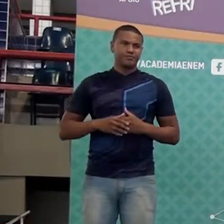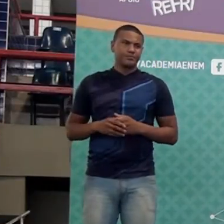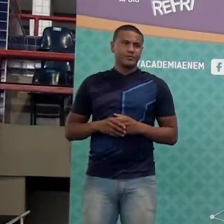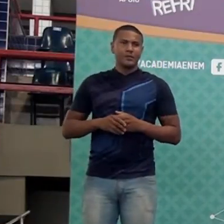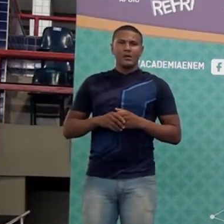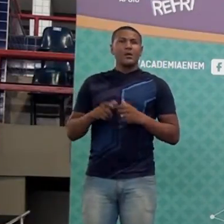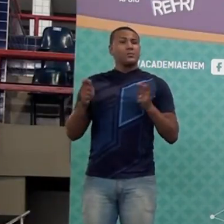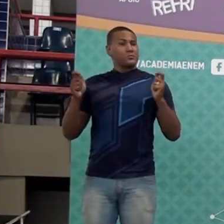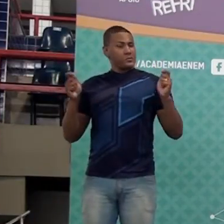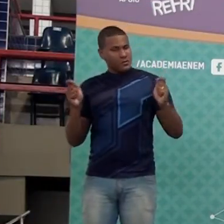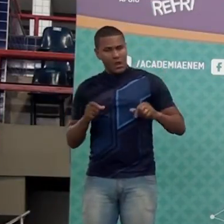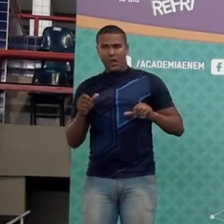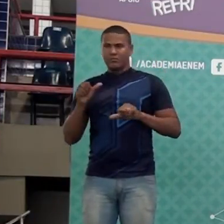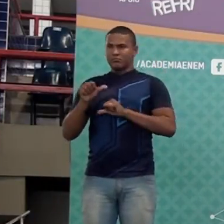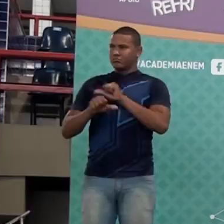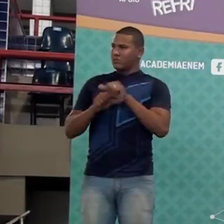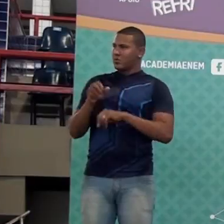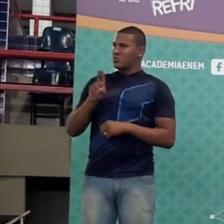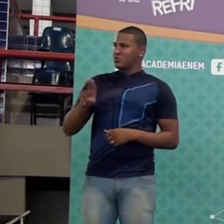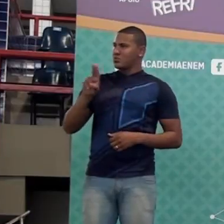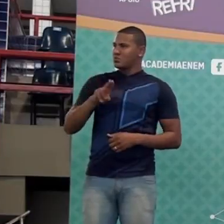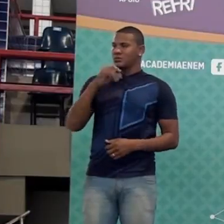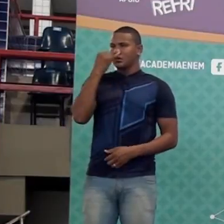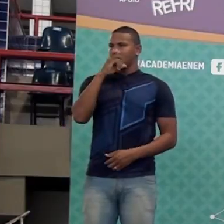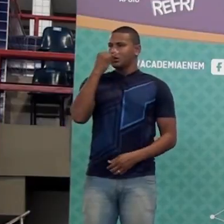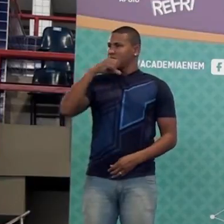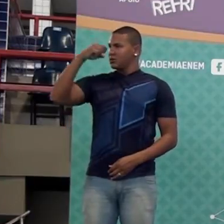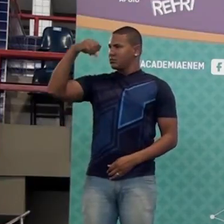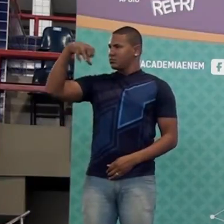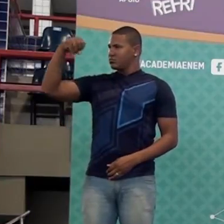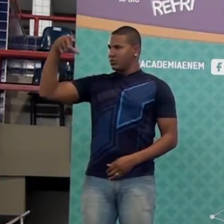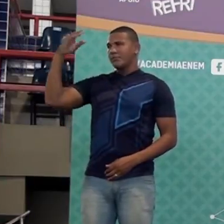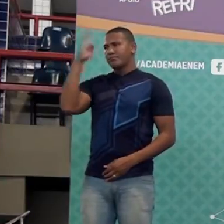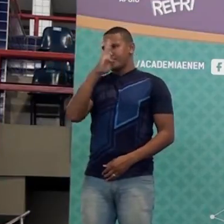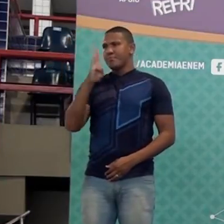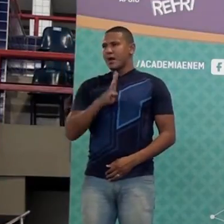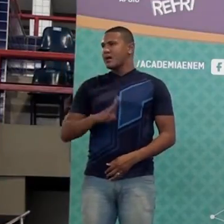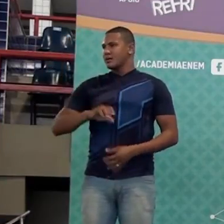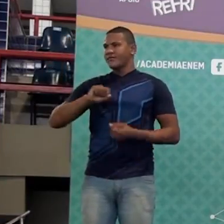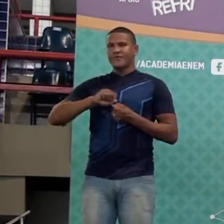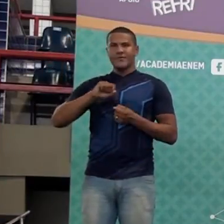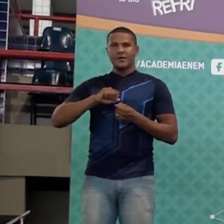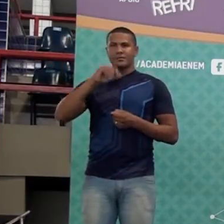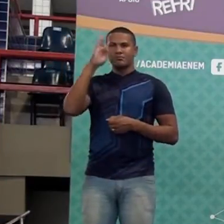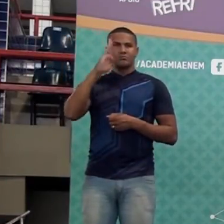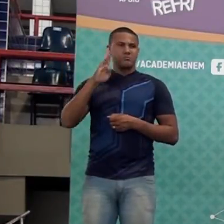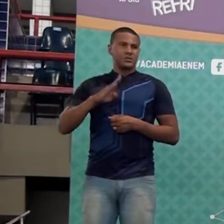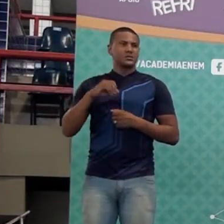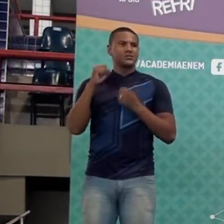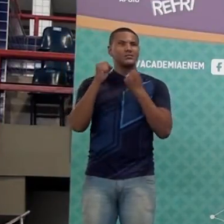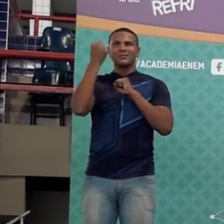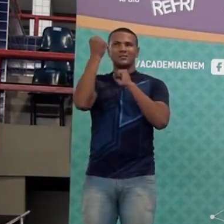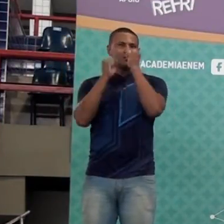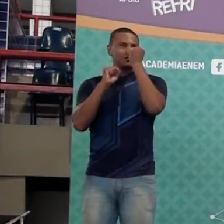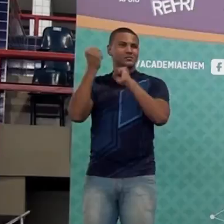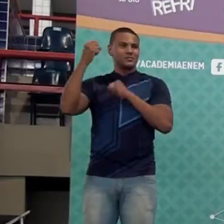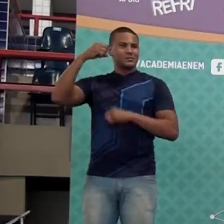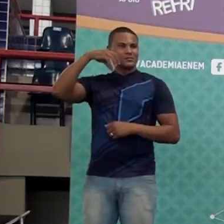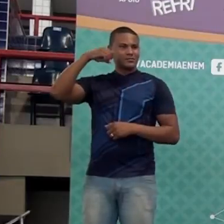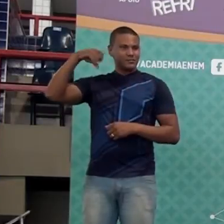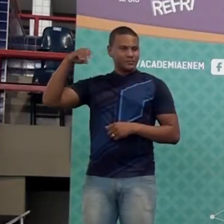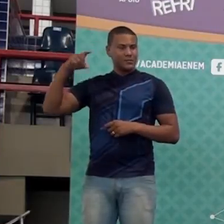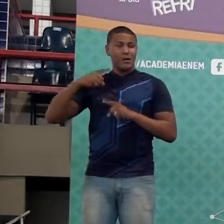ser convertida em energia elétrica, é o que o Brasil faz, por exemplo, nas suas usinas nucleares, mas essa